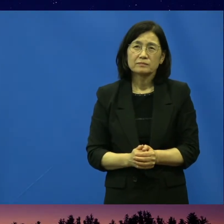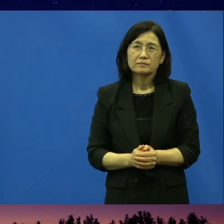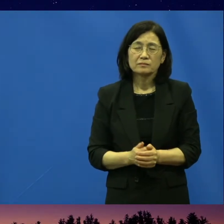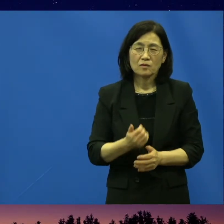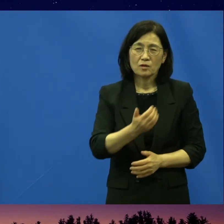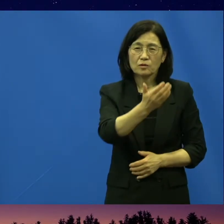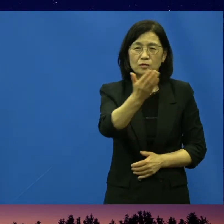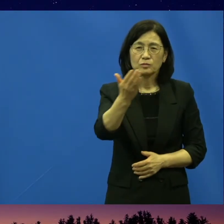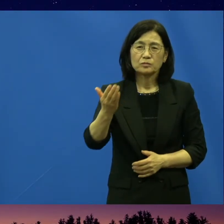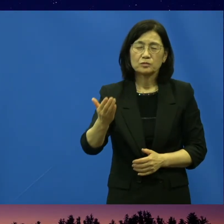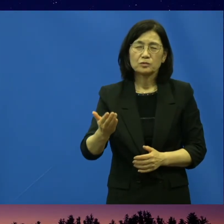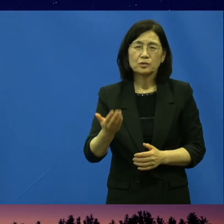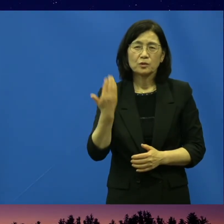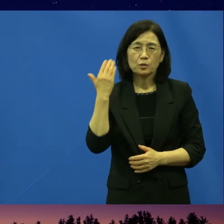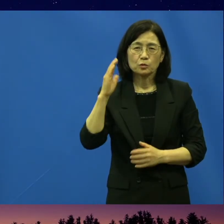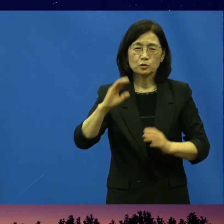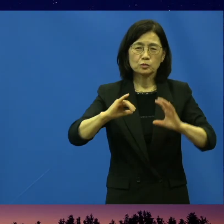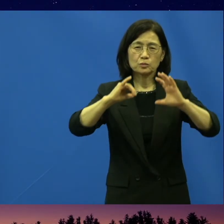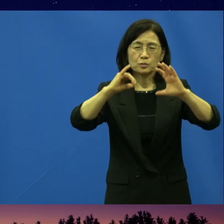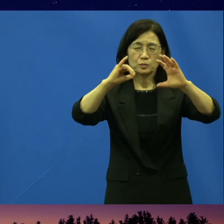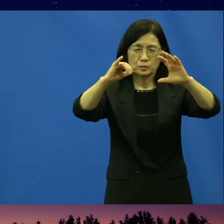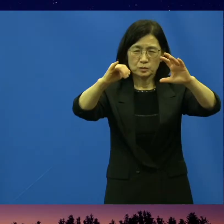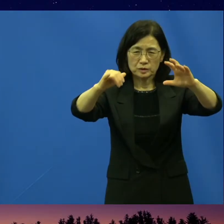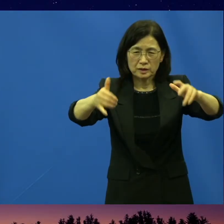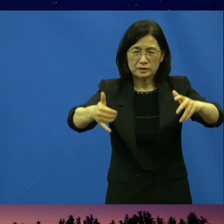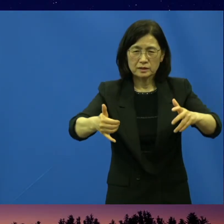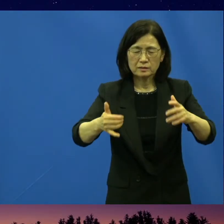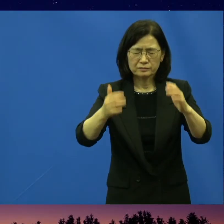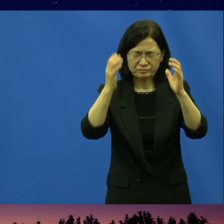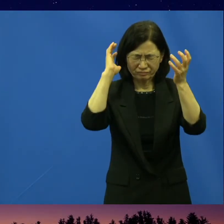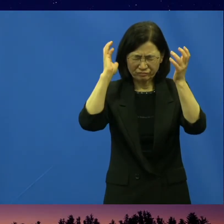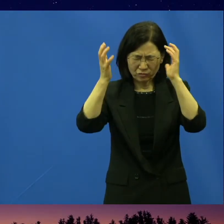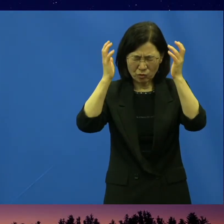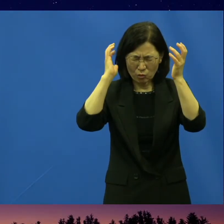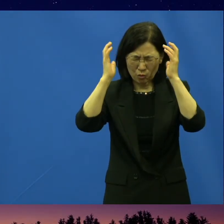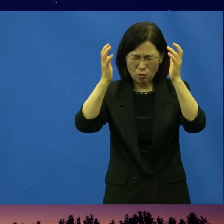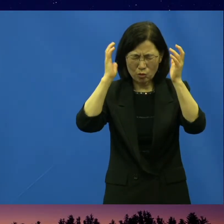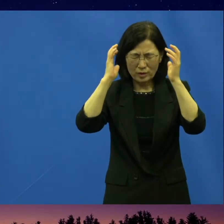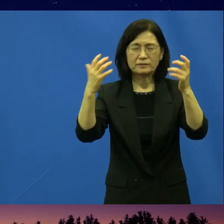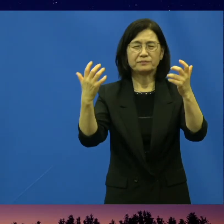여러분 요즘 세상이 얼마나 혼란합니까? 내일 무슨 일이 닥칠지 알 수가 없어요.